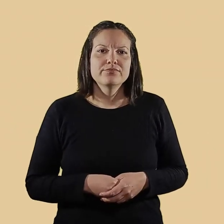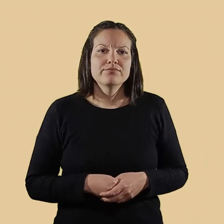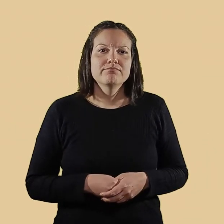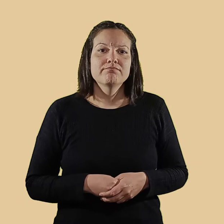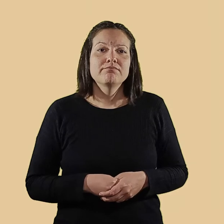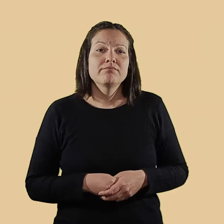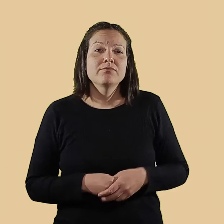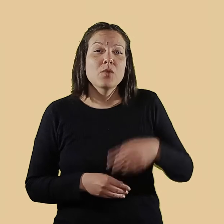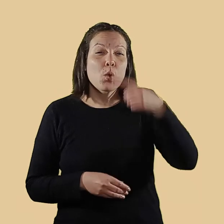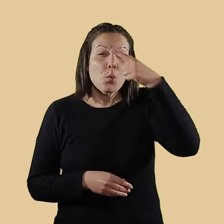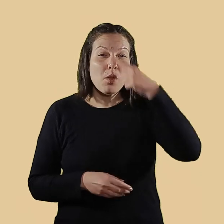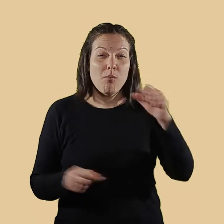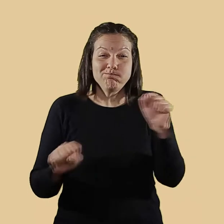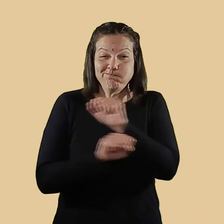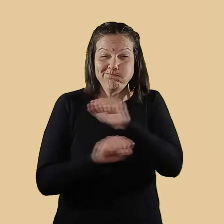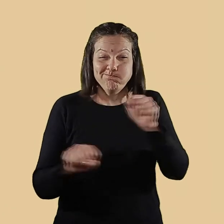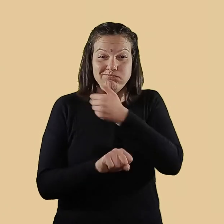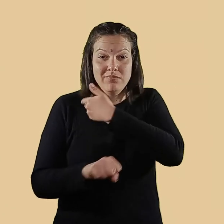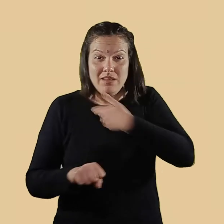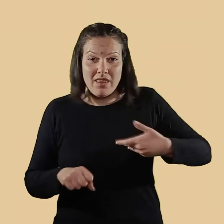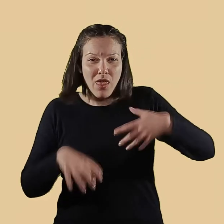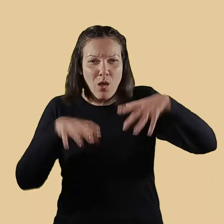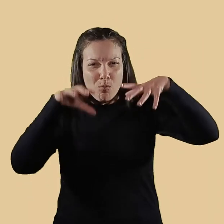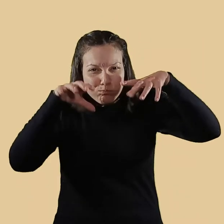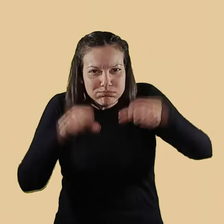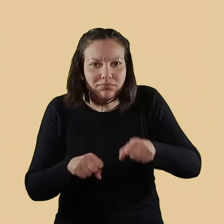Durante el último golpe de Estado, iniciado en